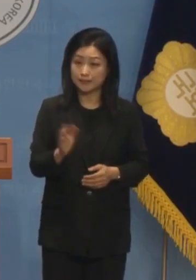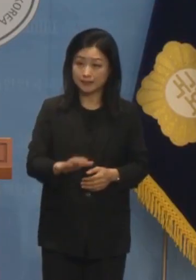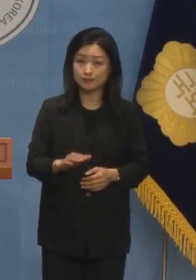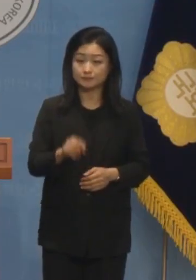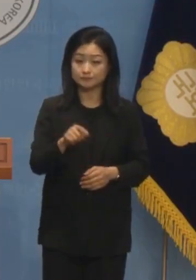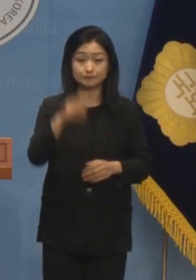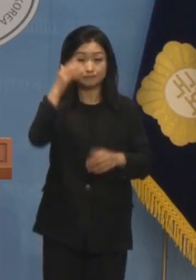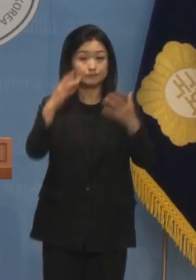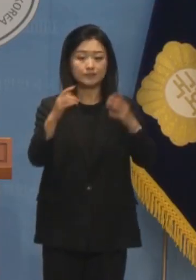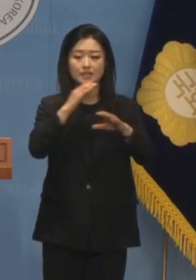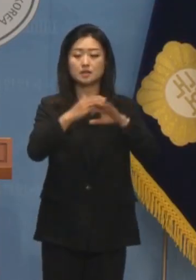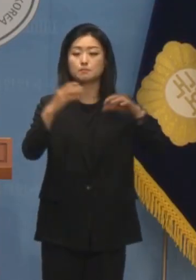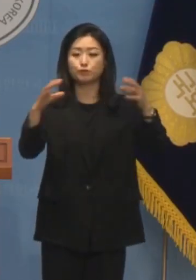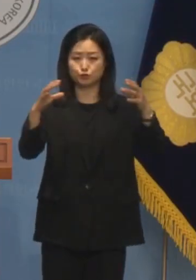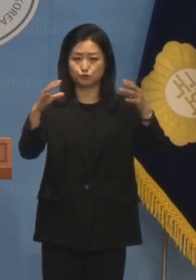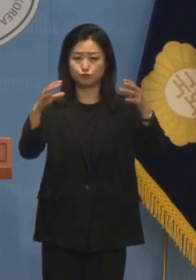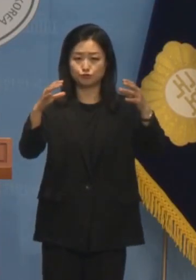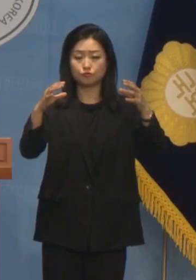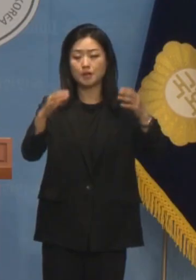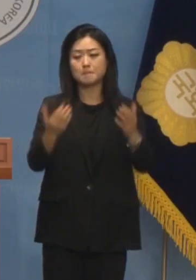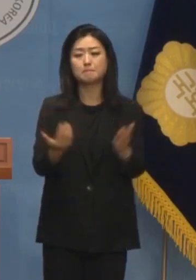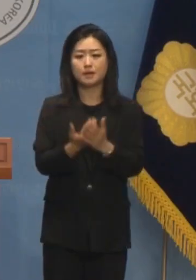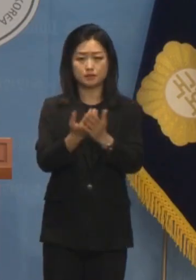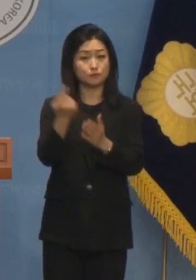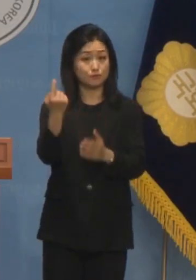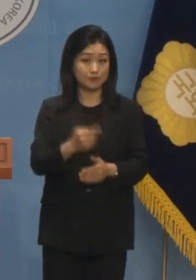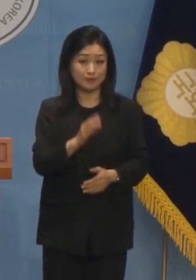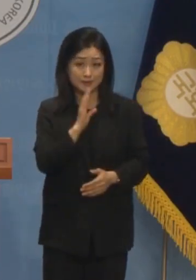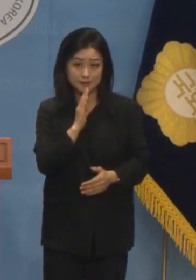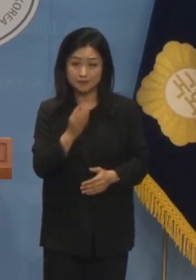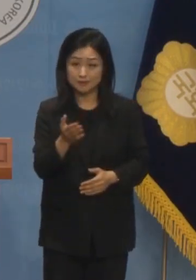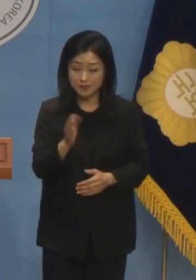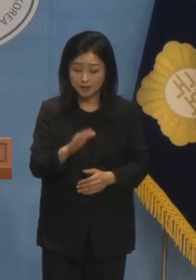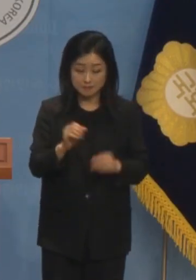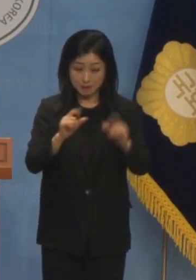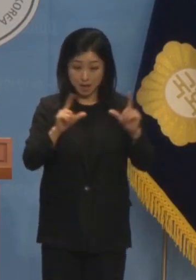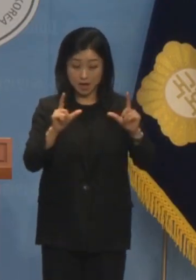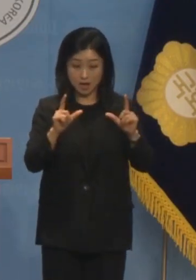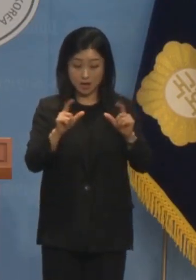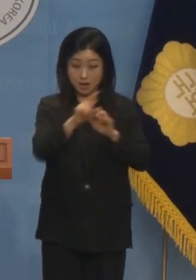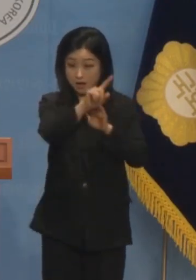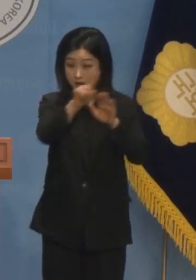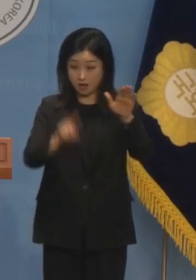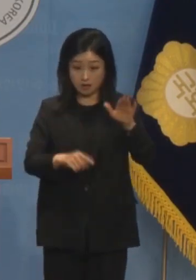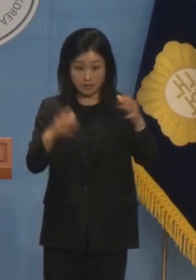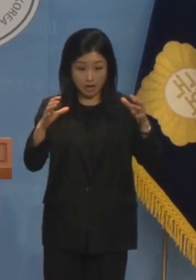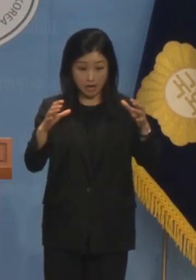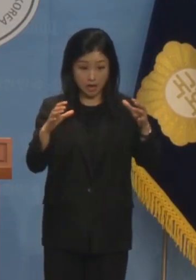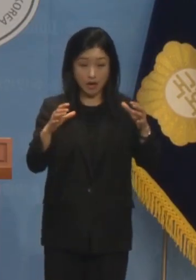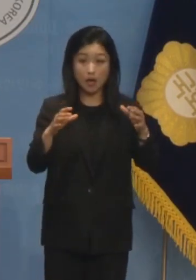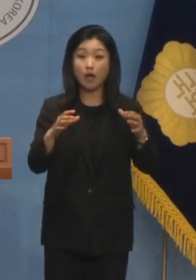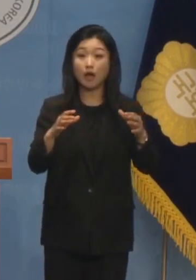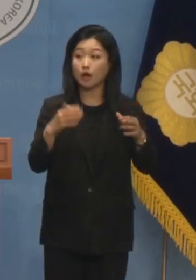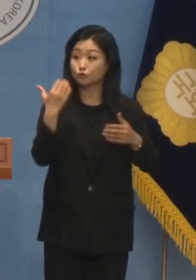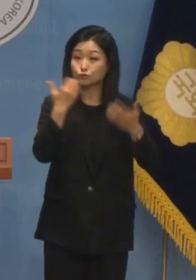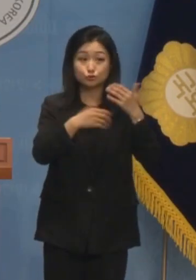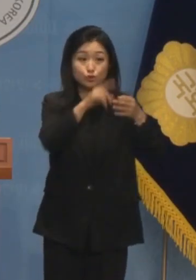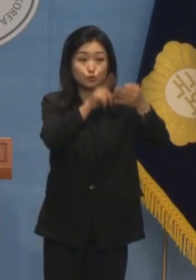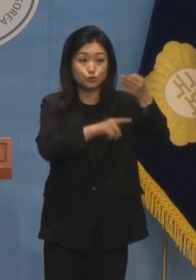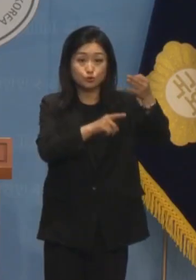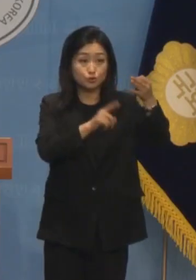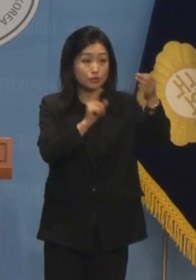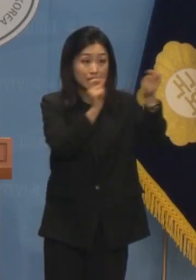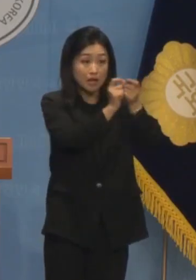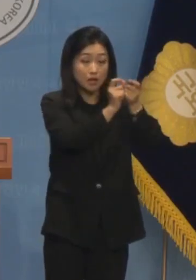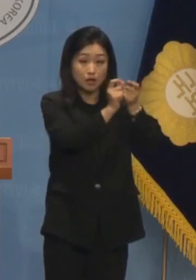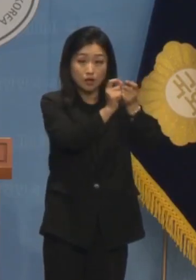그것이 대한민국 민주주의의 수준입니다. 그런데 눈 떠보니 후진국이 돼버렸습니다. 이젠 누구도 윤 대통령과